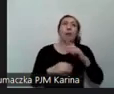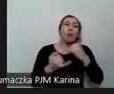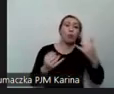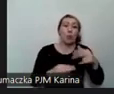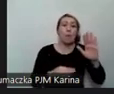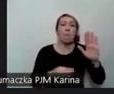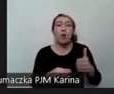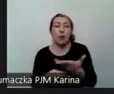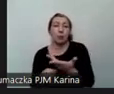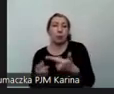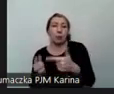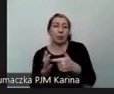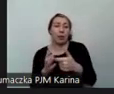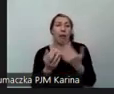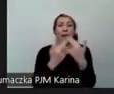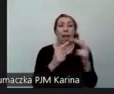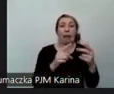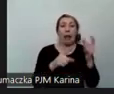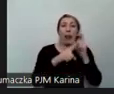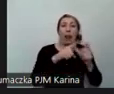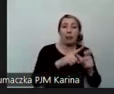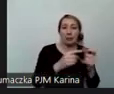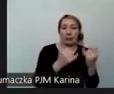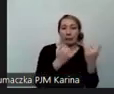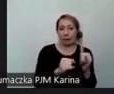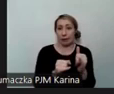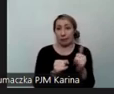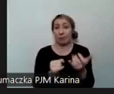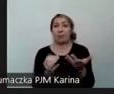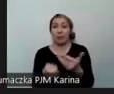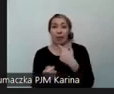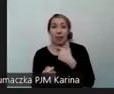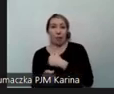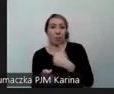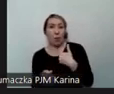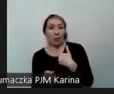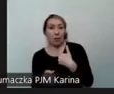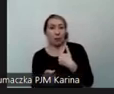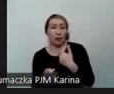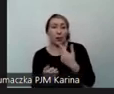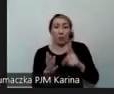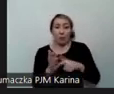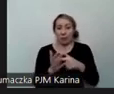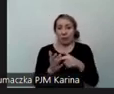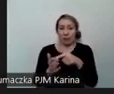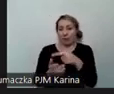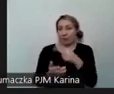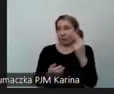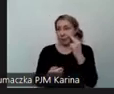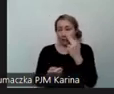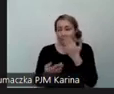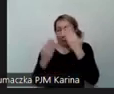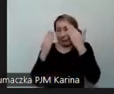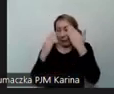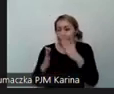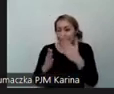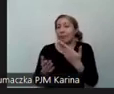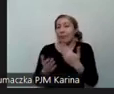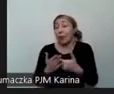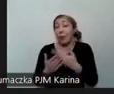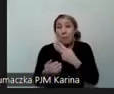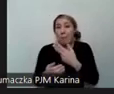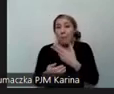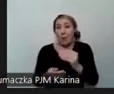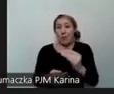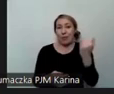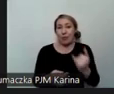różnicuje się chociażby leksyka w języku polskim, która często jest nieznana, bo niedostępna dla